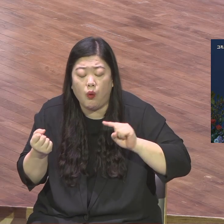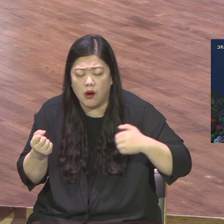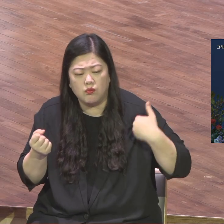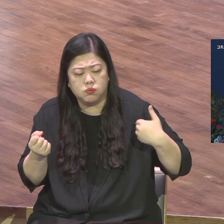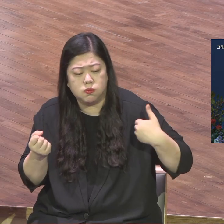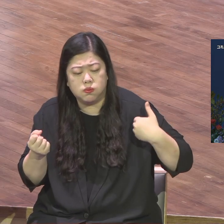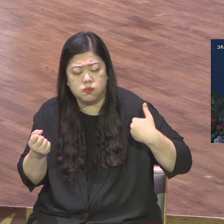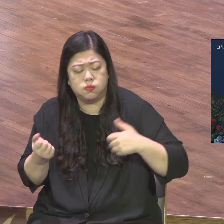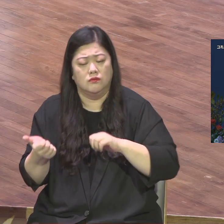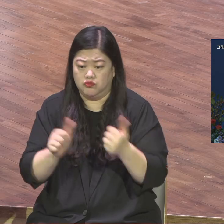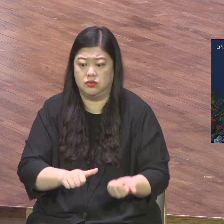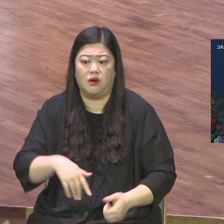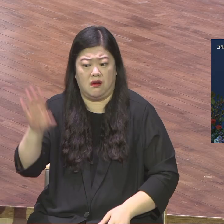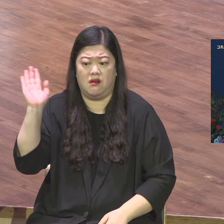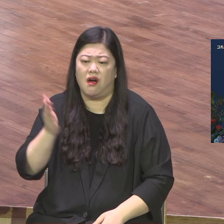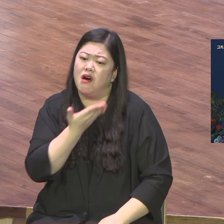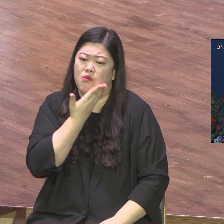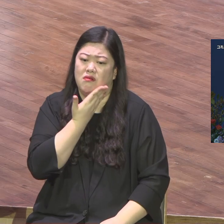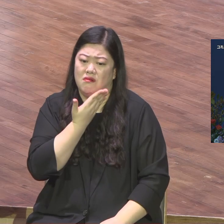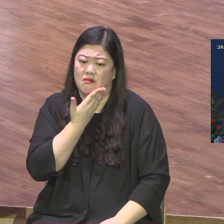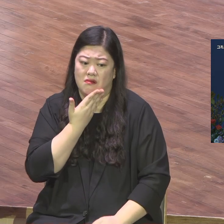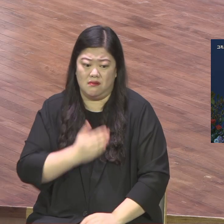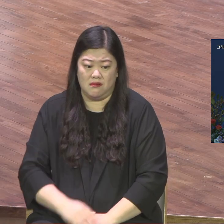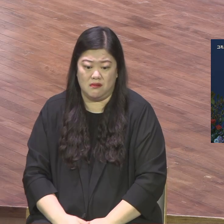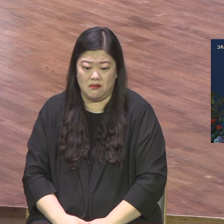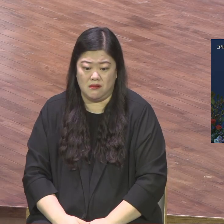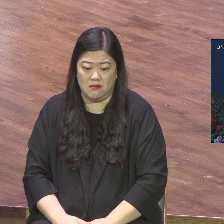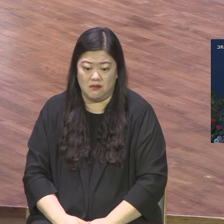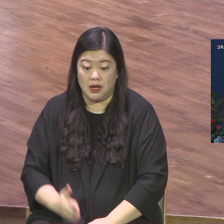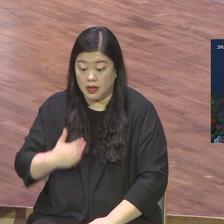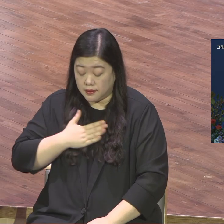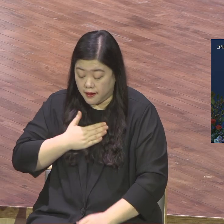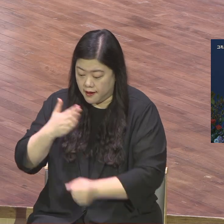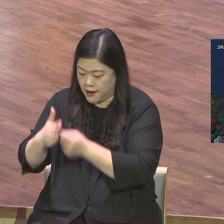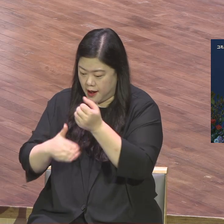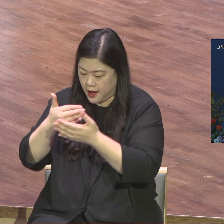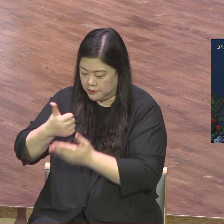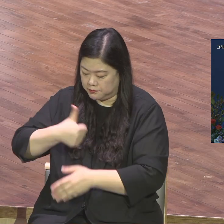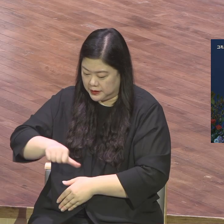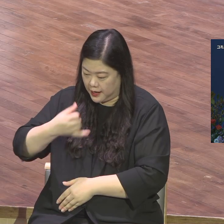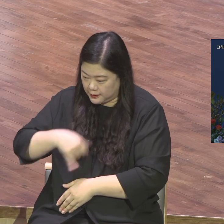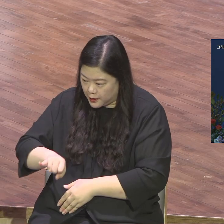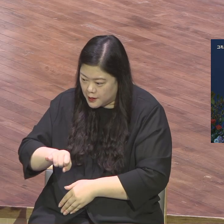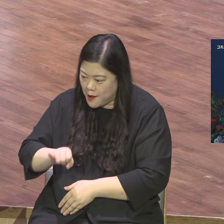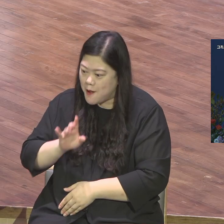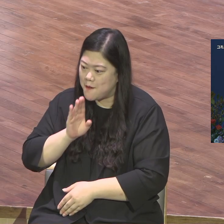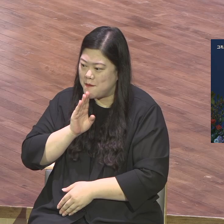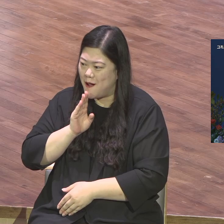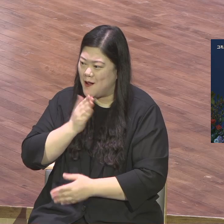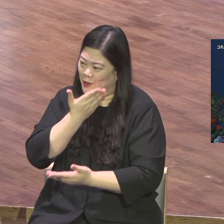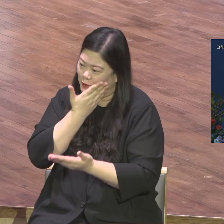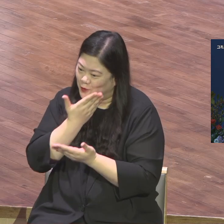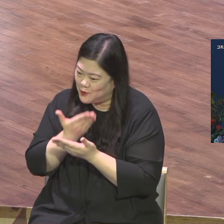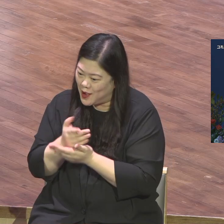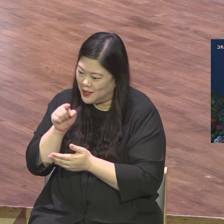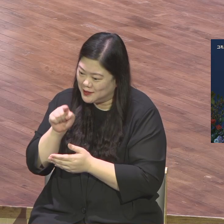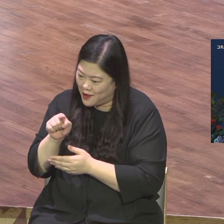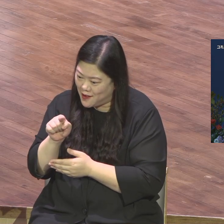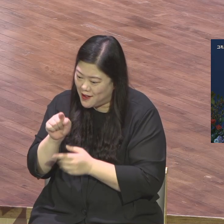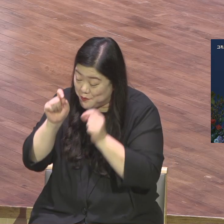고생고생하다가. 여러분 가치가, 구원받은 하나님의 자녀의 가치가 얼마나 소중한 걸 알아야